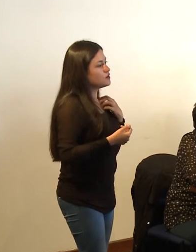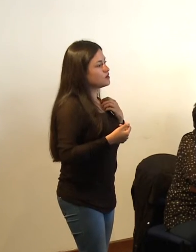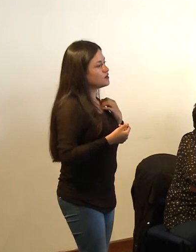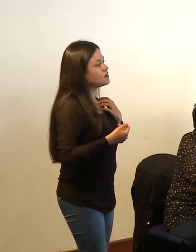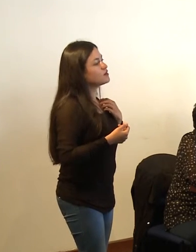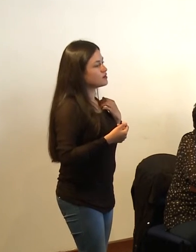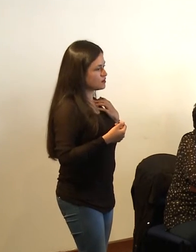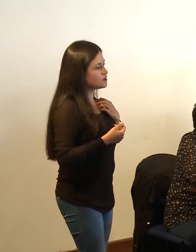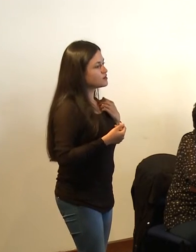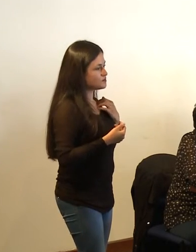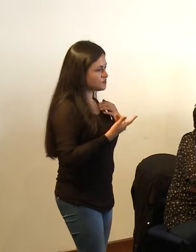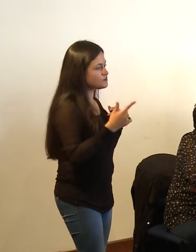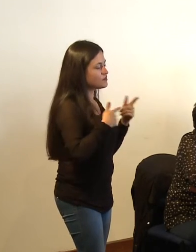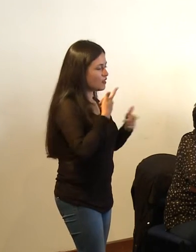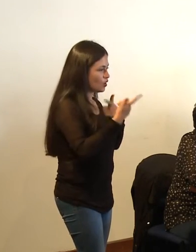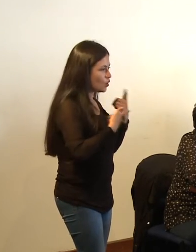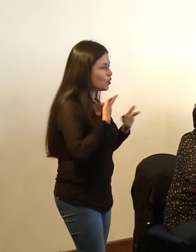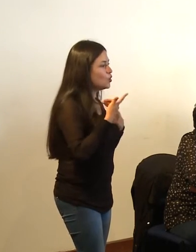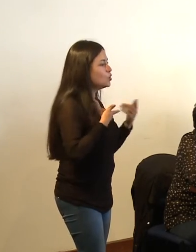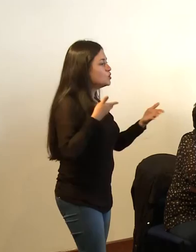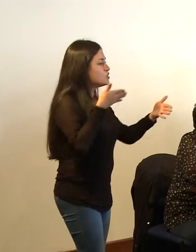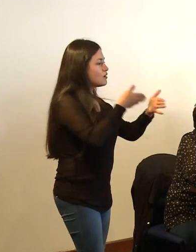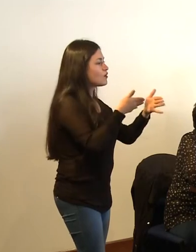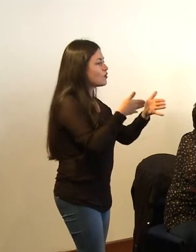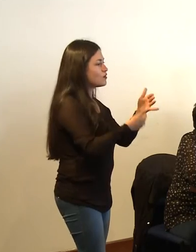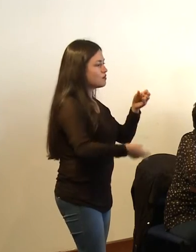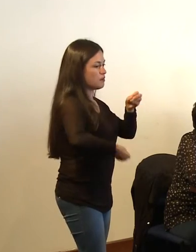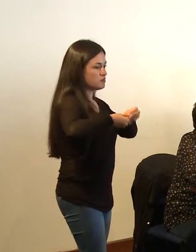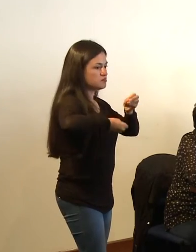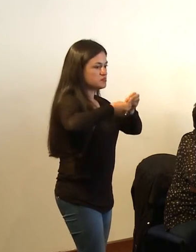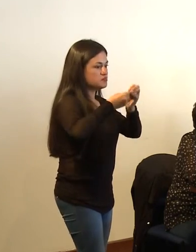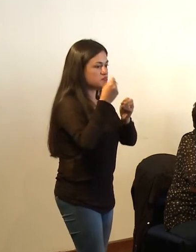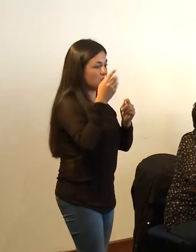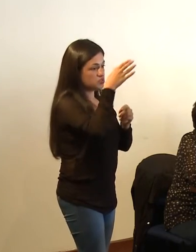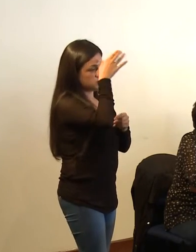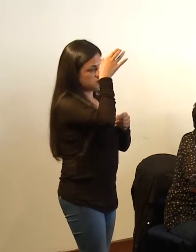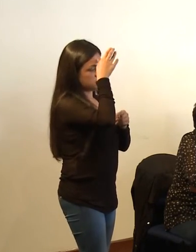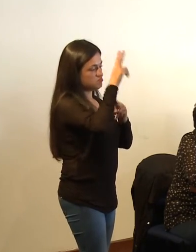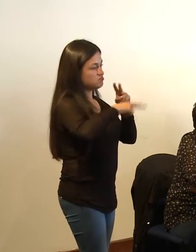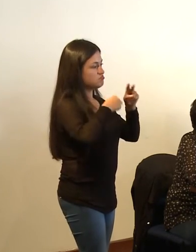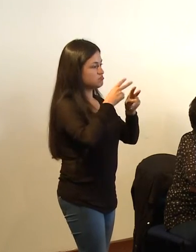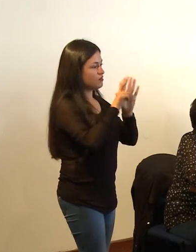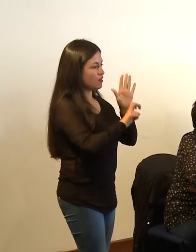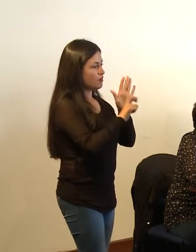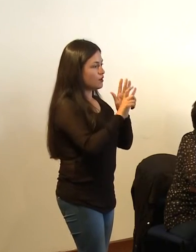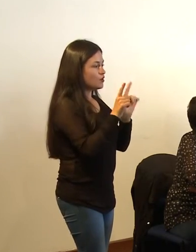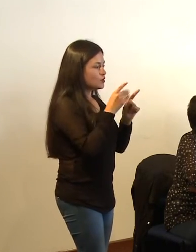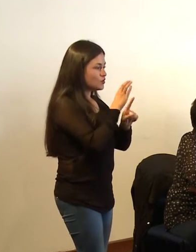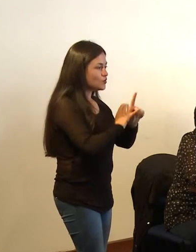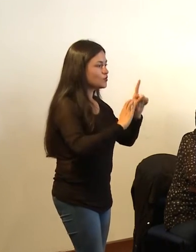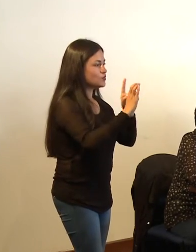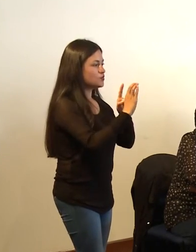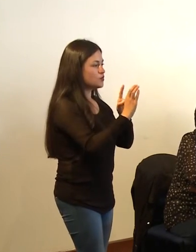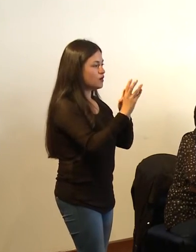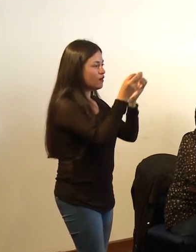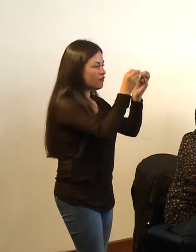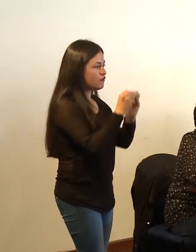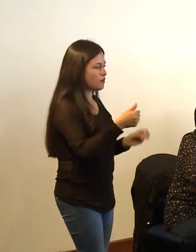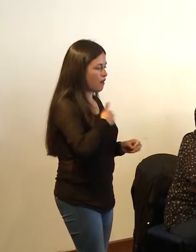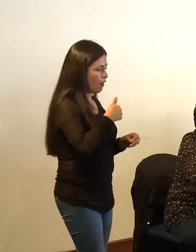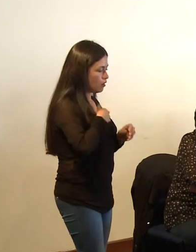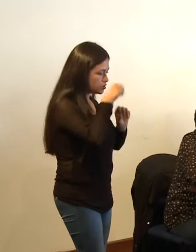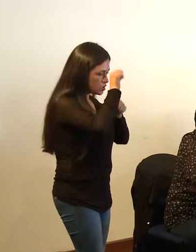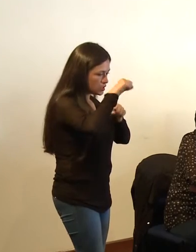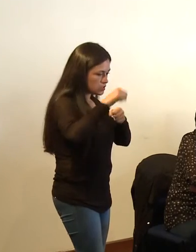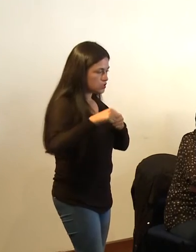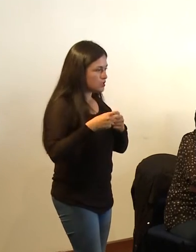autonomías, el luchar contra la acumulación por desposesión, también en el terreno de lo cultural y de nuestra autoafirmación,